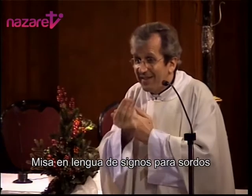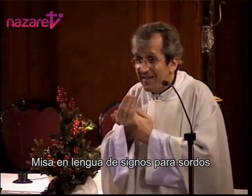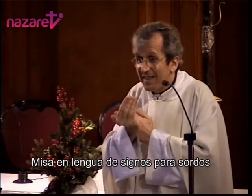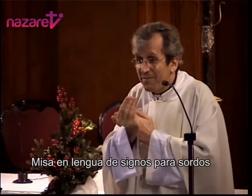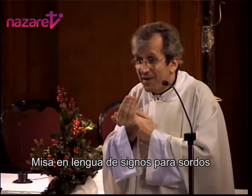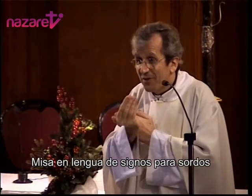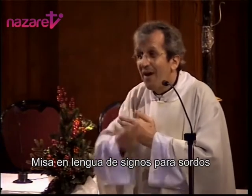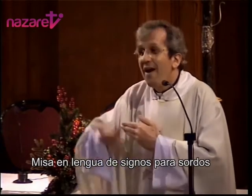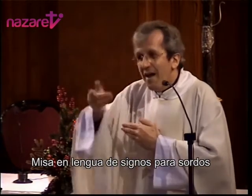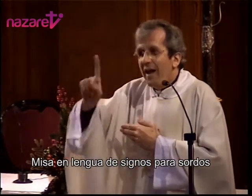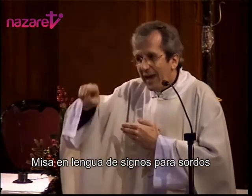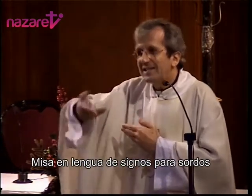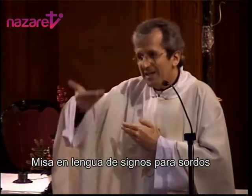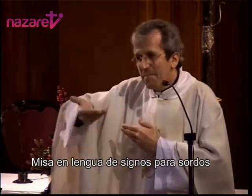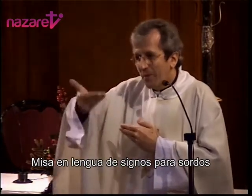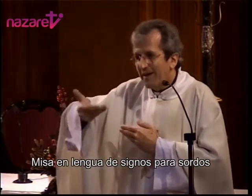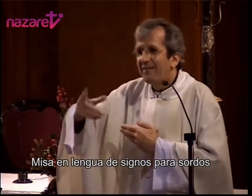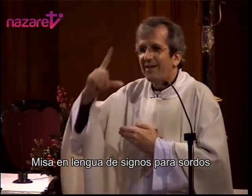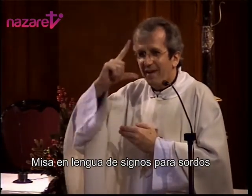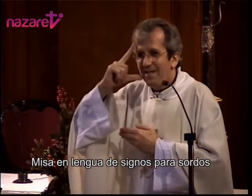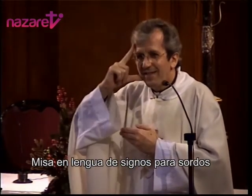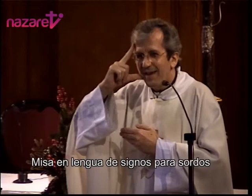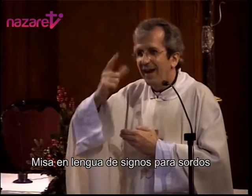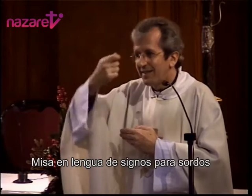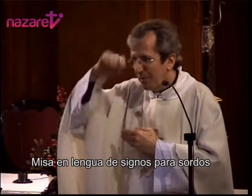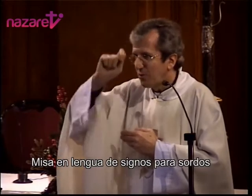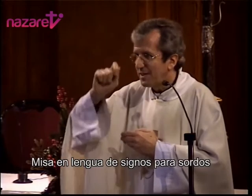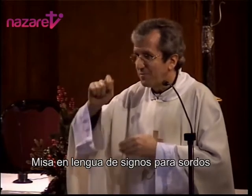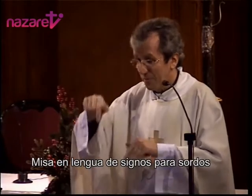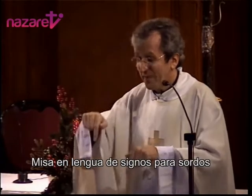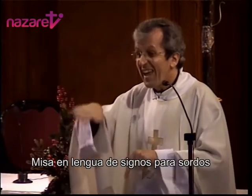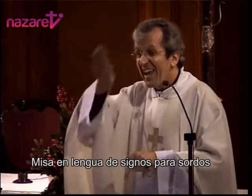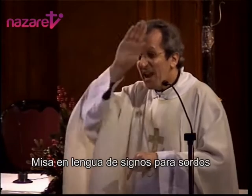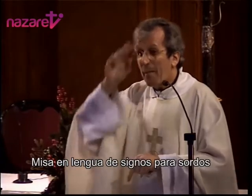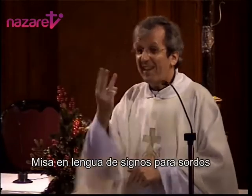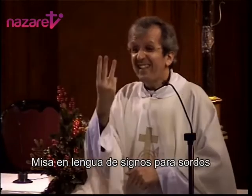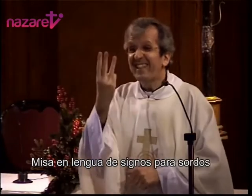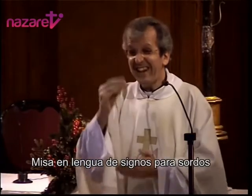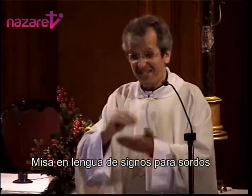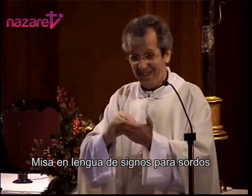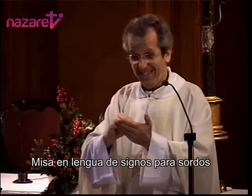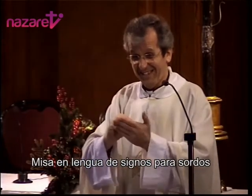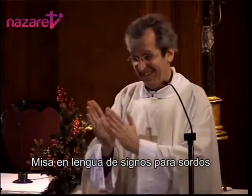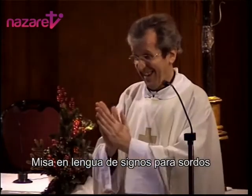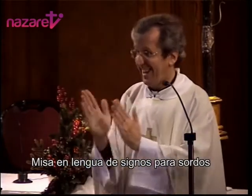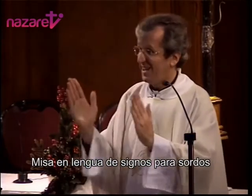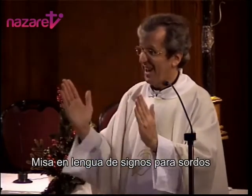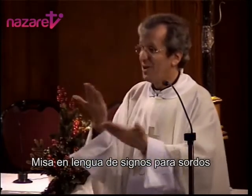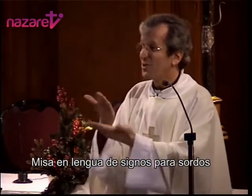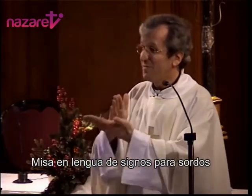del nacimiento. Es importante el día del bautismo. El Papa ya 3 veces, en los